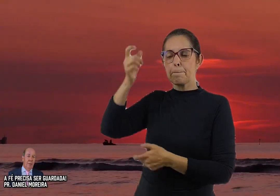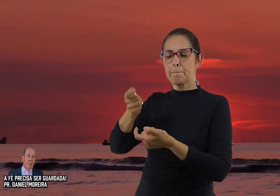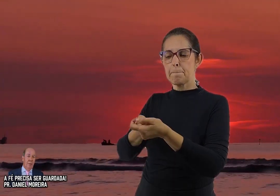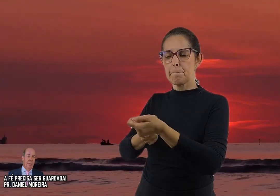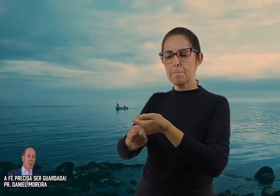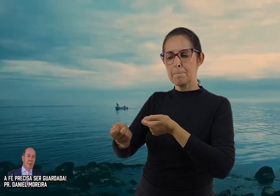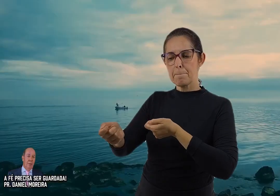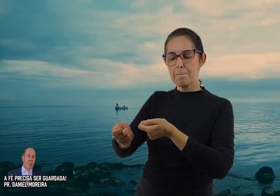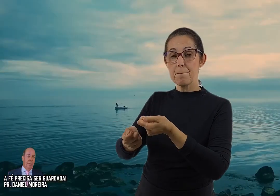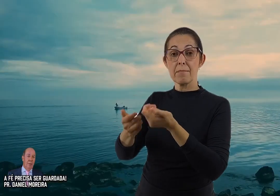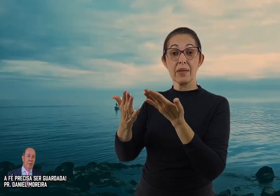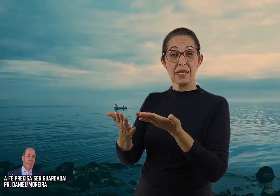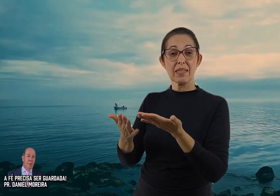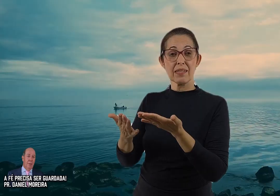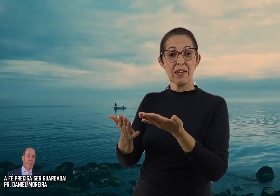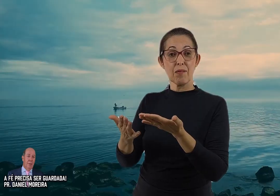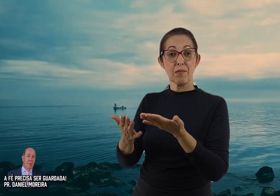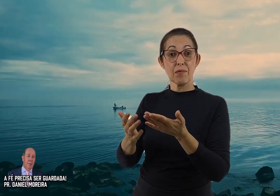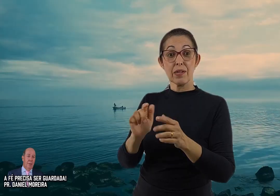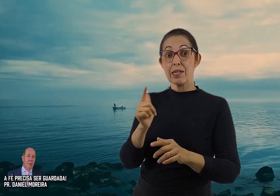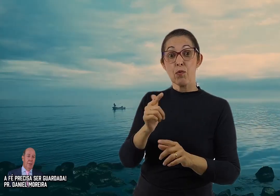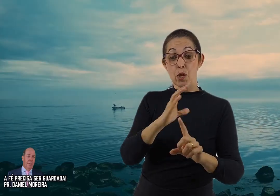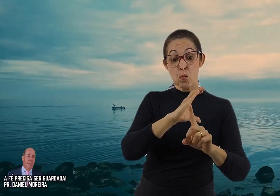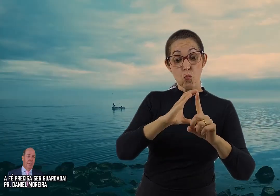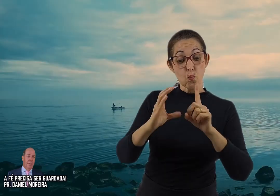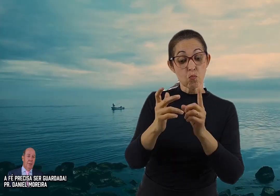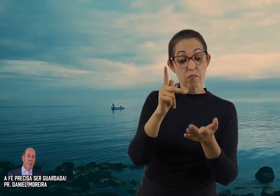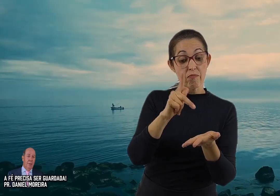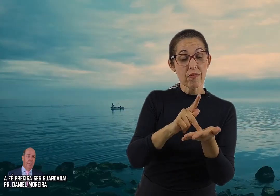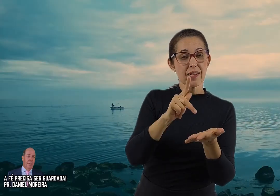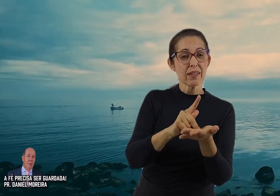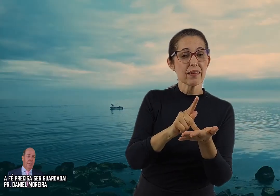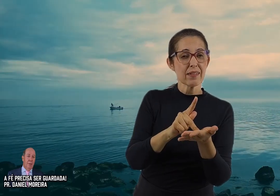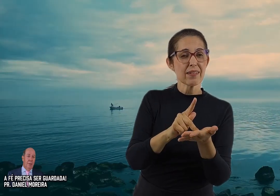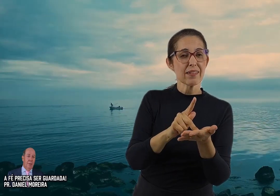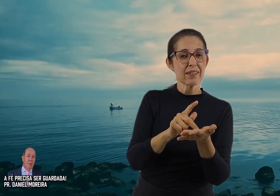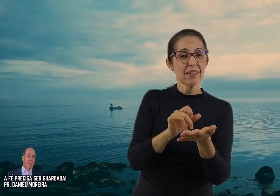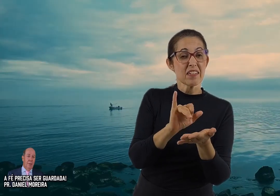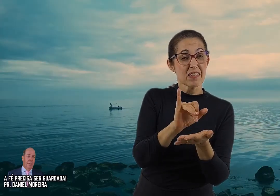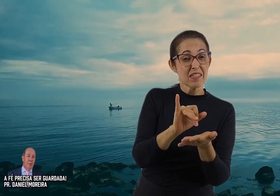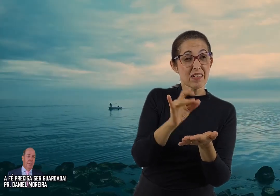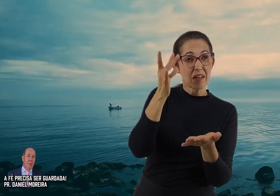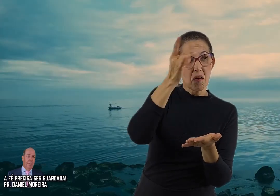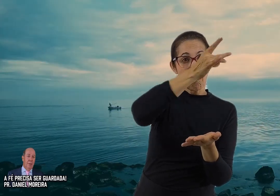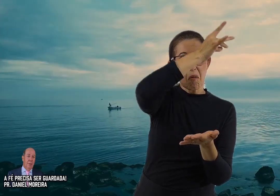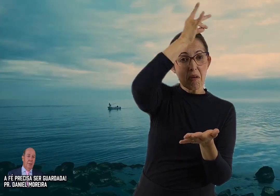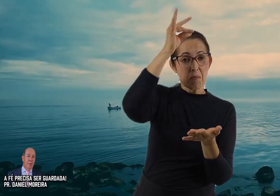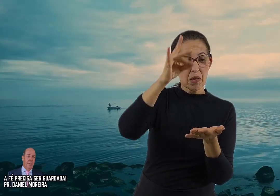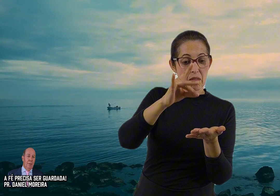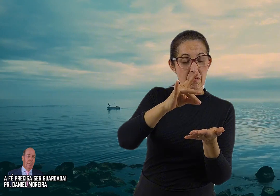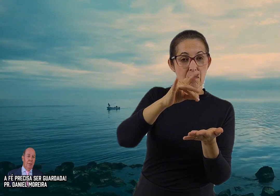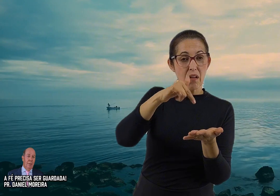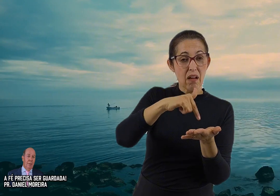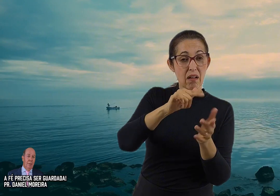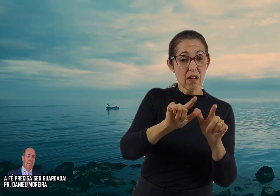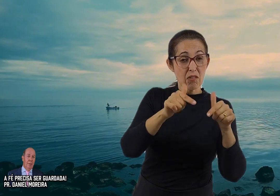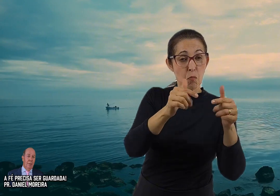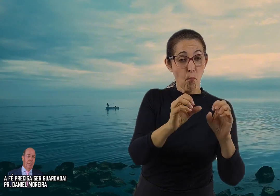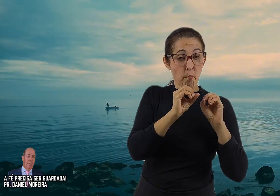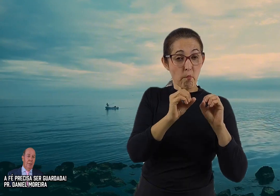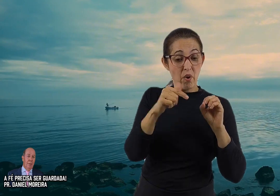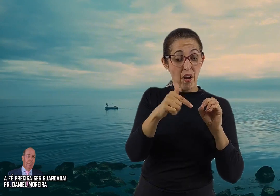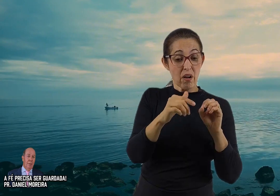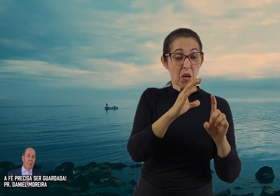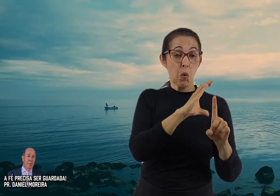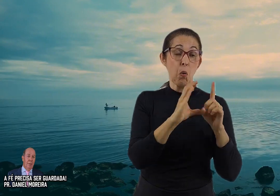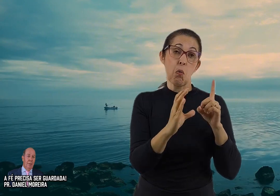por isso que não existe culto verdadeiro sem a operação do Espírito Santo.